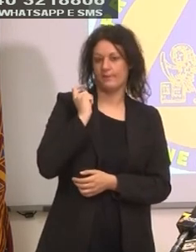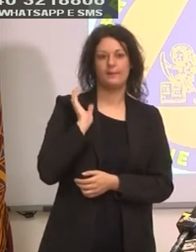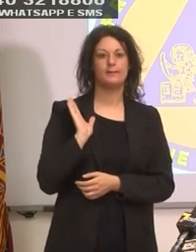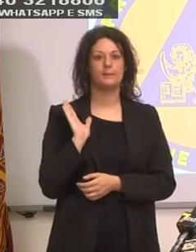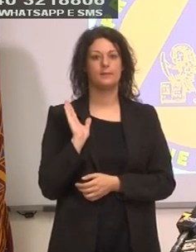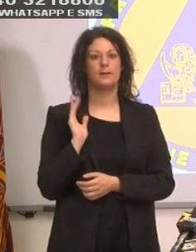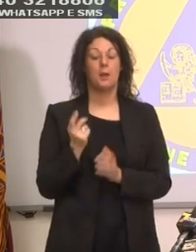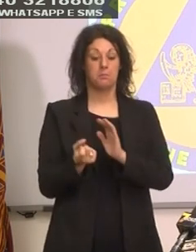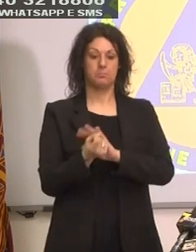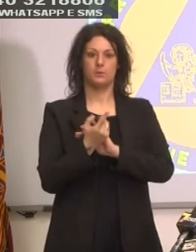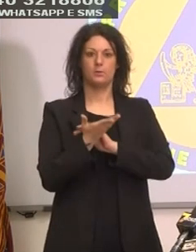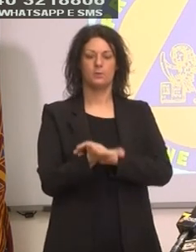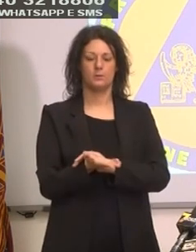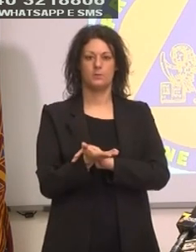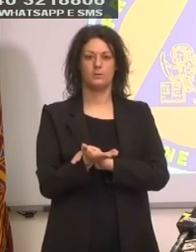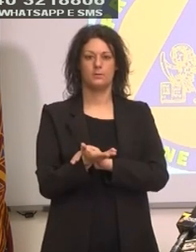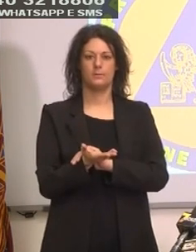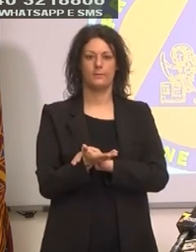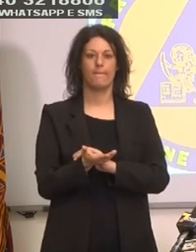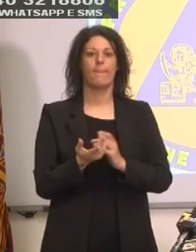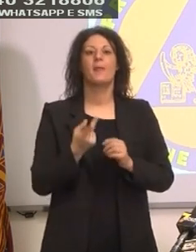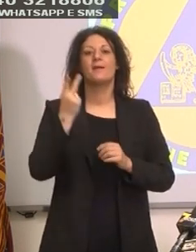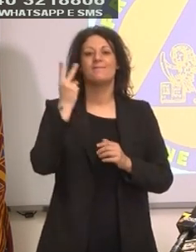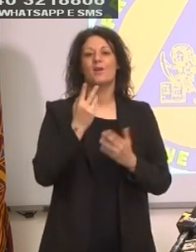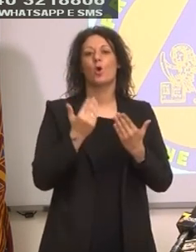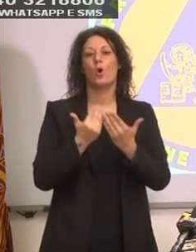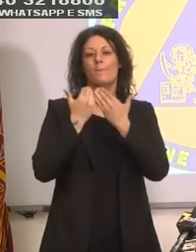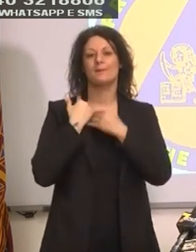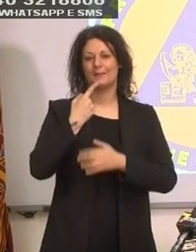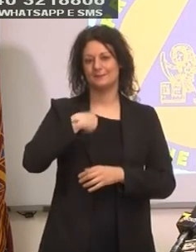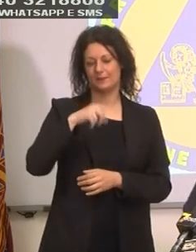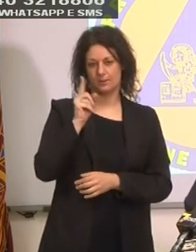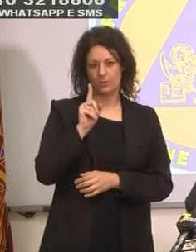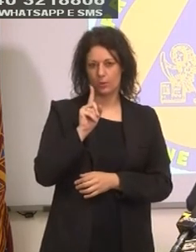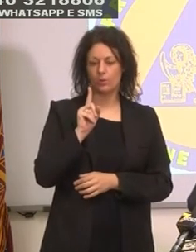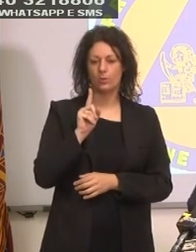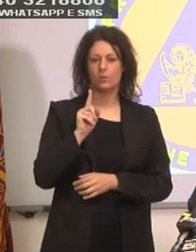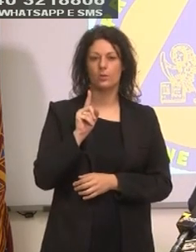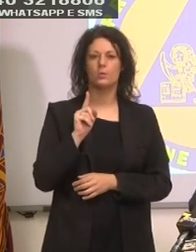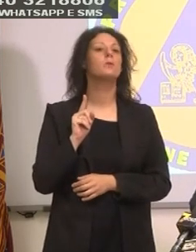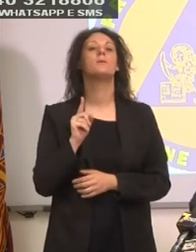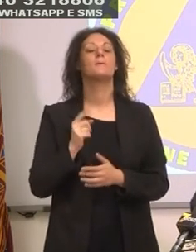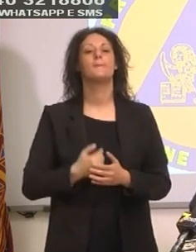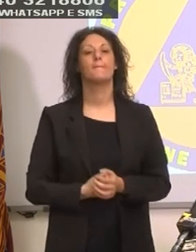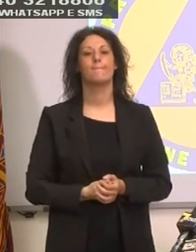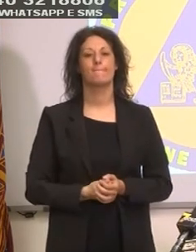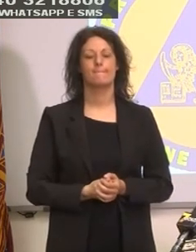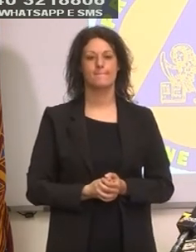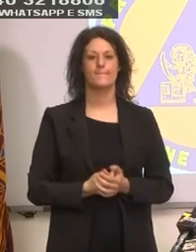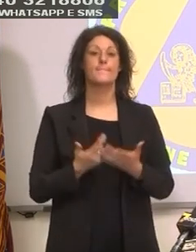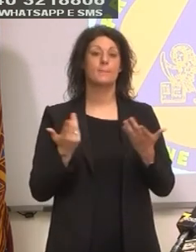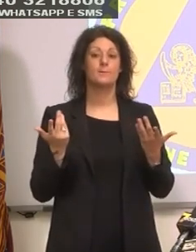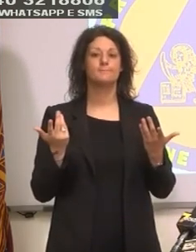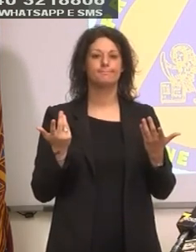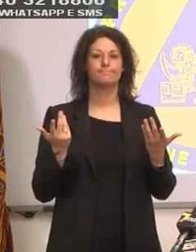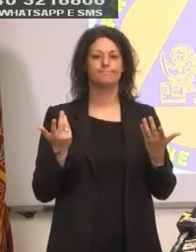è venuta fuori questa storia. Non compete a noi, ovvio che non compete a noi sapere se c'è un'infezione o quant'altro, però